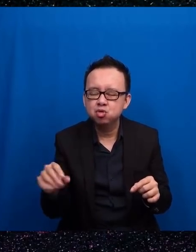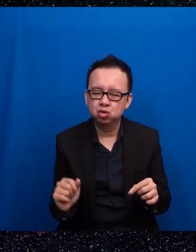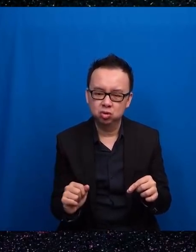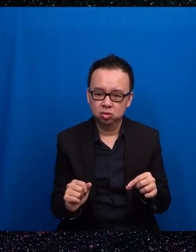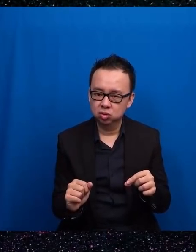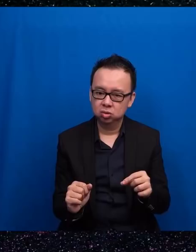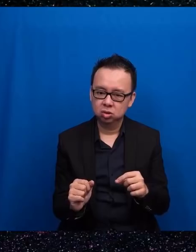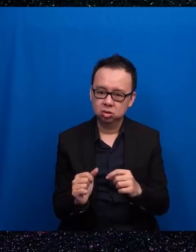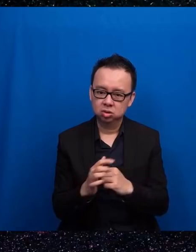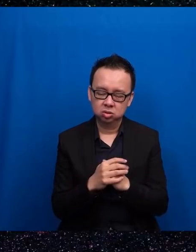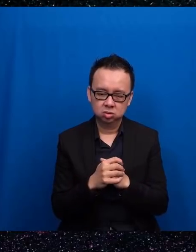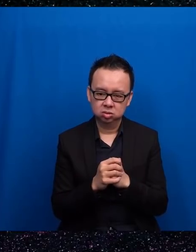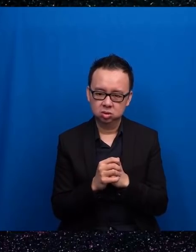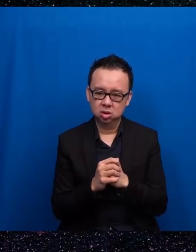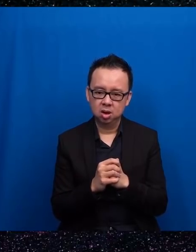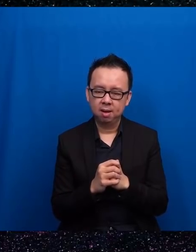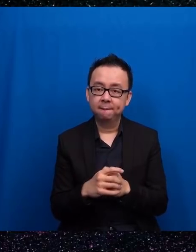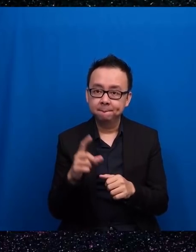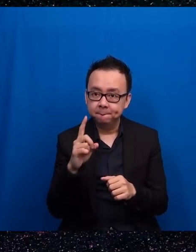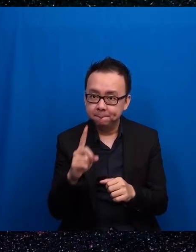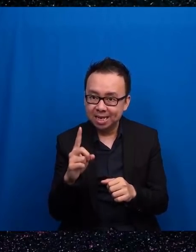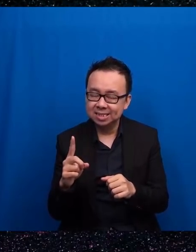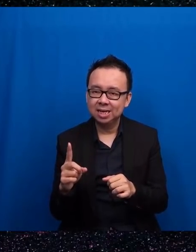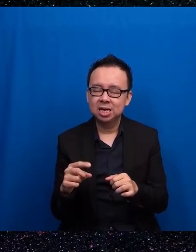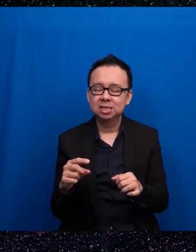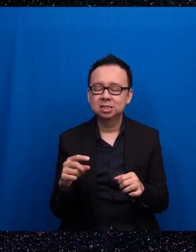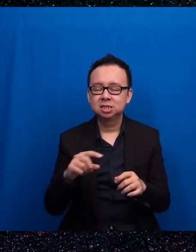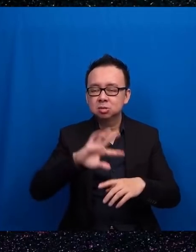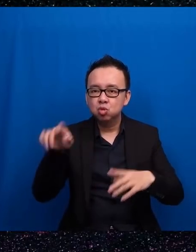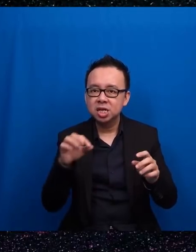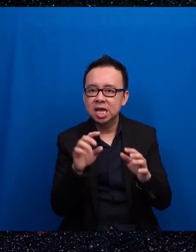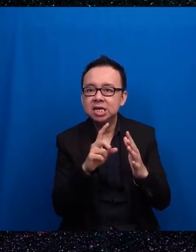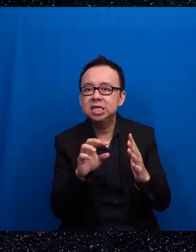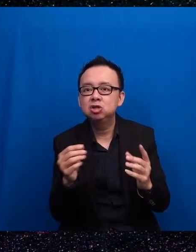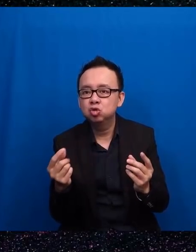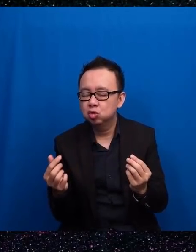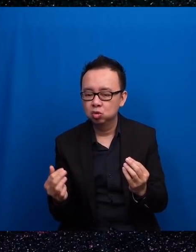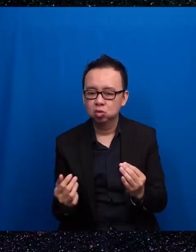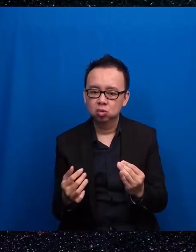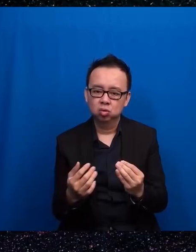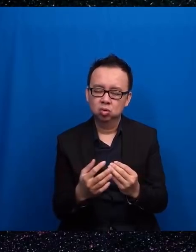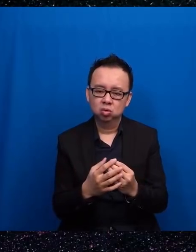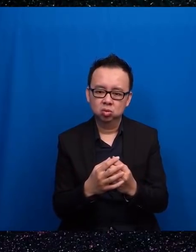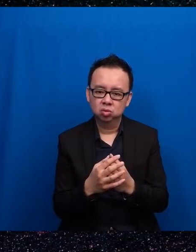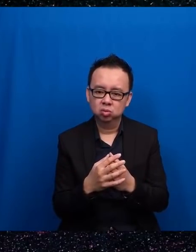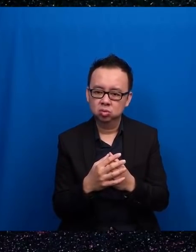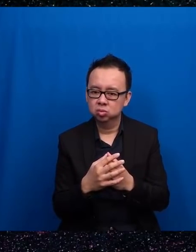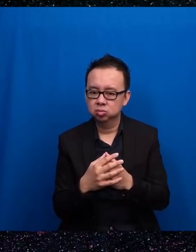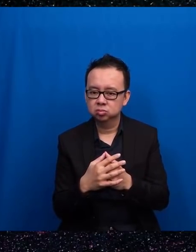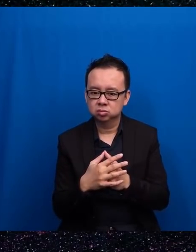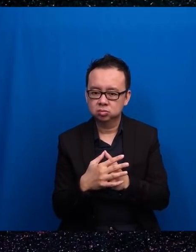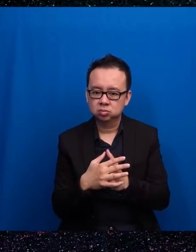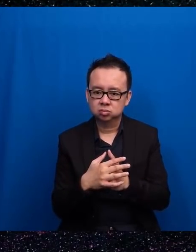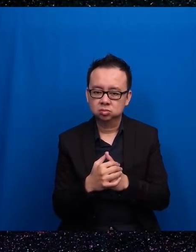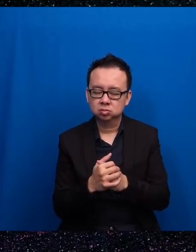Sengsaraku engkau yang menghitung, pastikan terhitung tuh semuanya. Air mataku kau tabung dalam kirbatmu. Tidak semua air mata